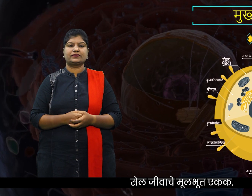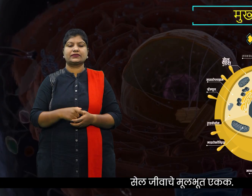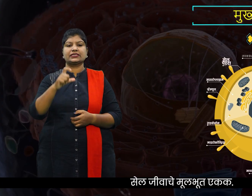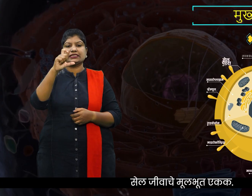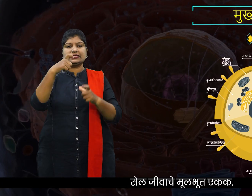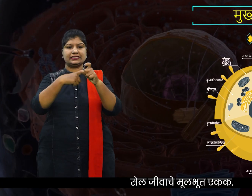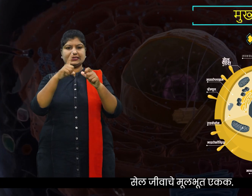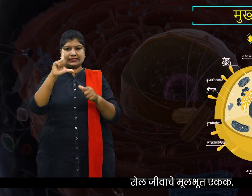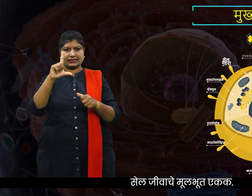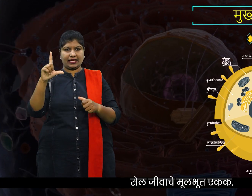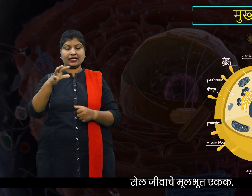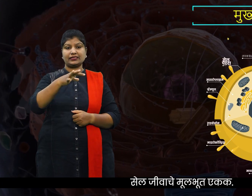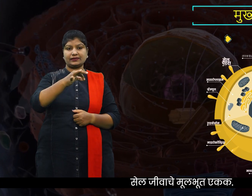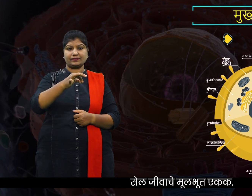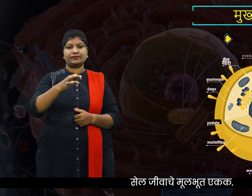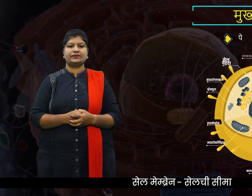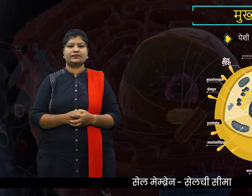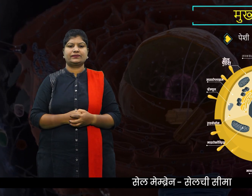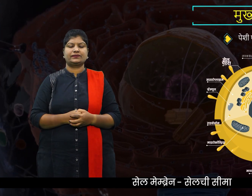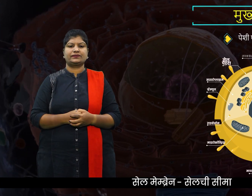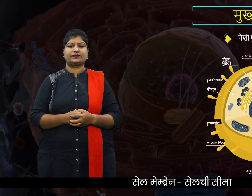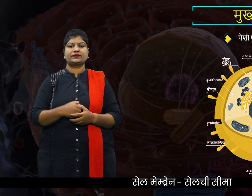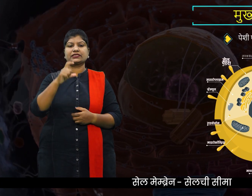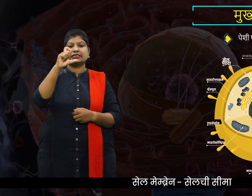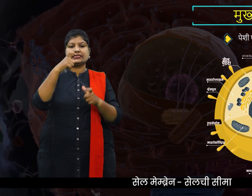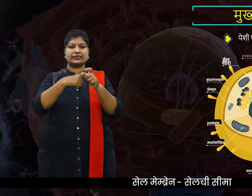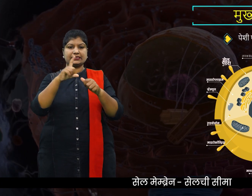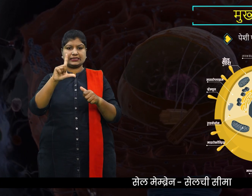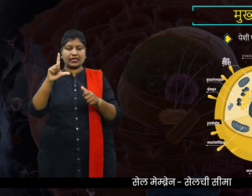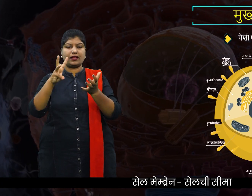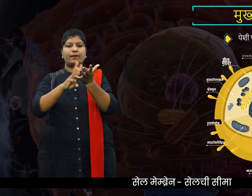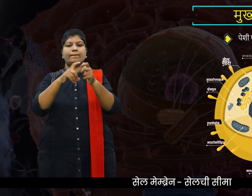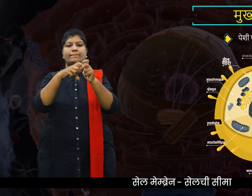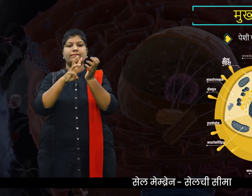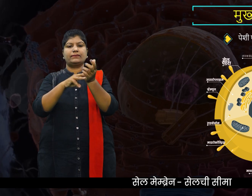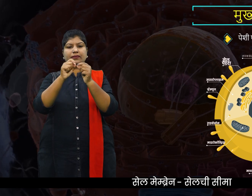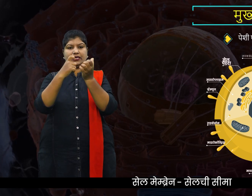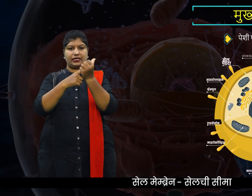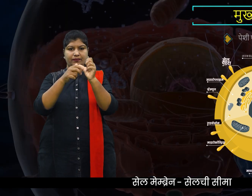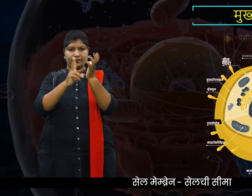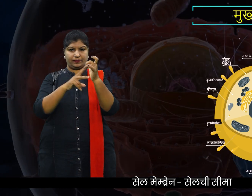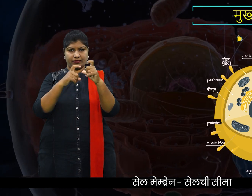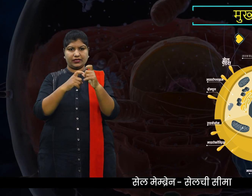सेल जीवाचे मूलभूत एकक, सेल मेम्ब्रेन सेलची सीमा,